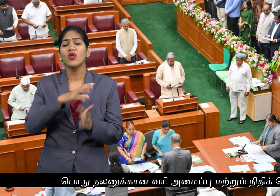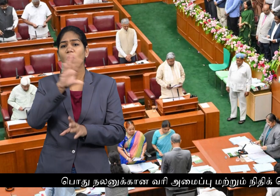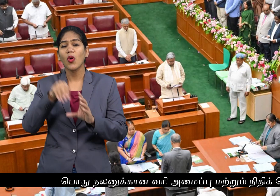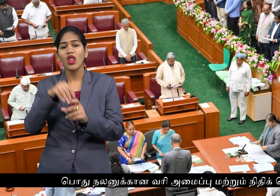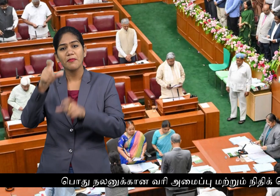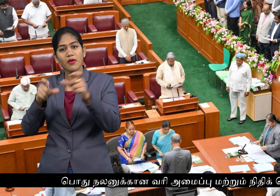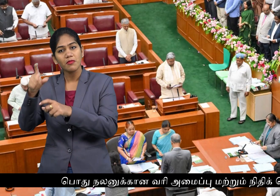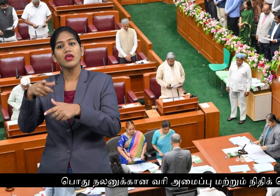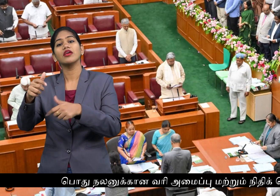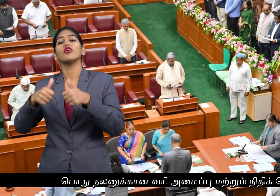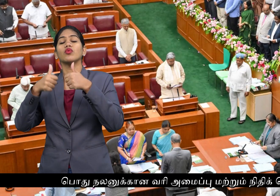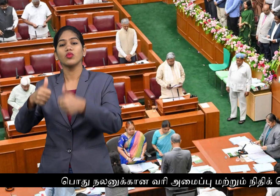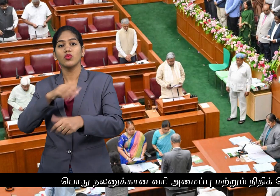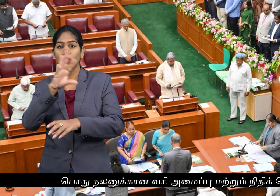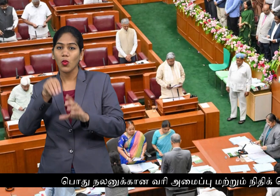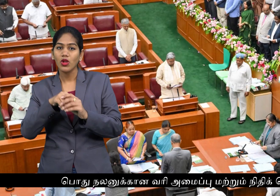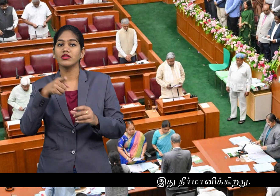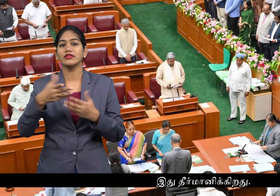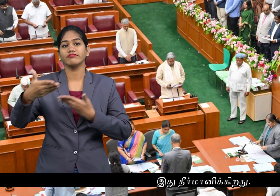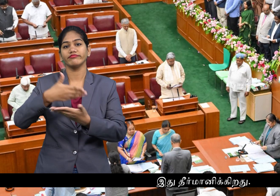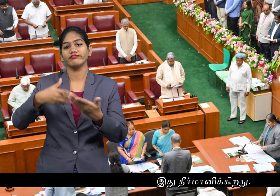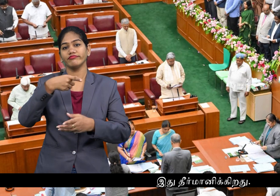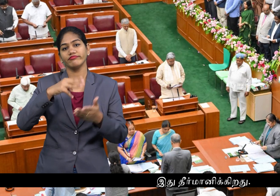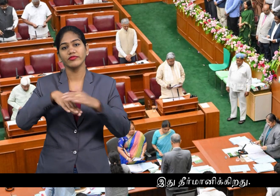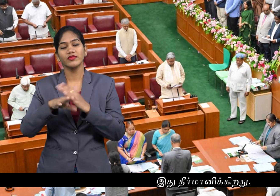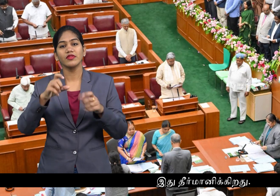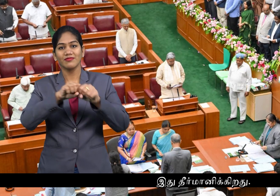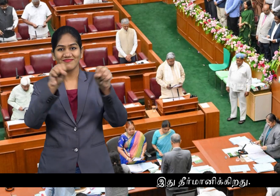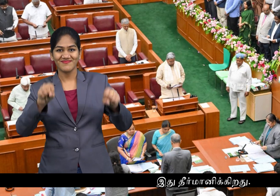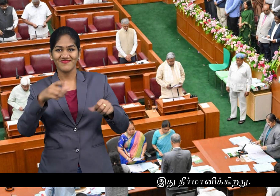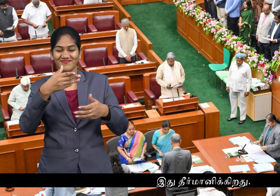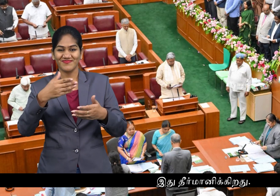வரி அமைப்பு மற்றும் நிதி கொள்கைகளை இது தீர்மானிக்கிறது.